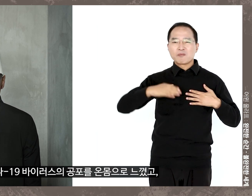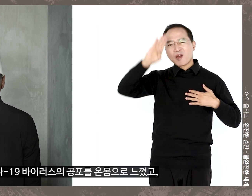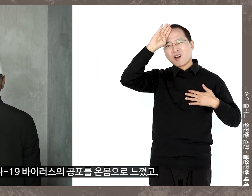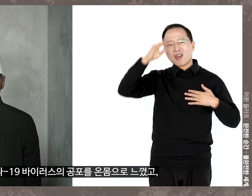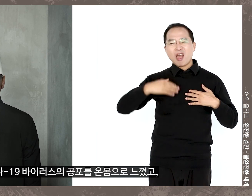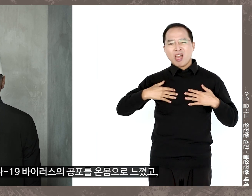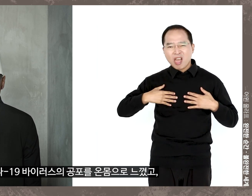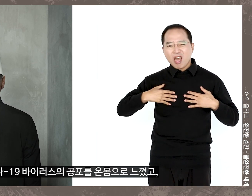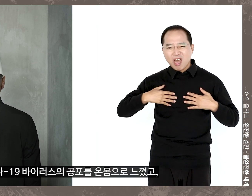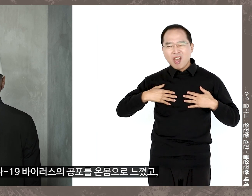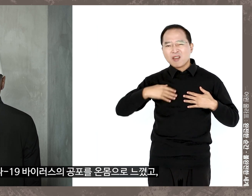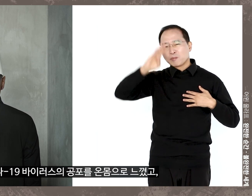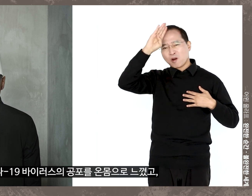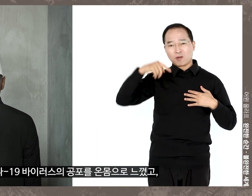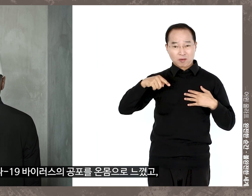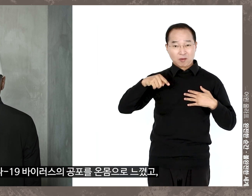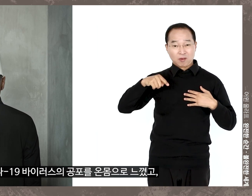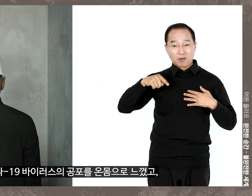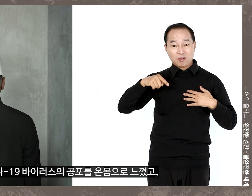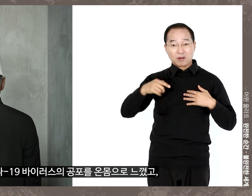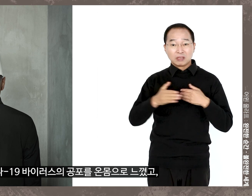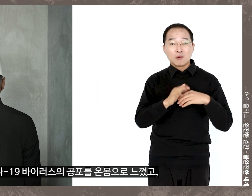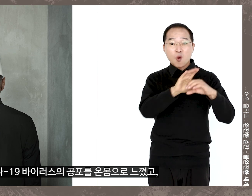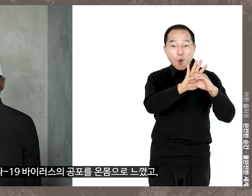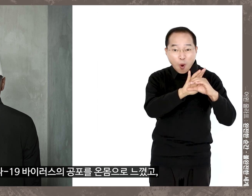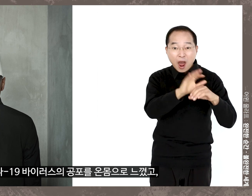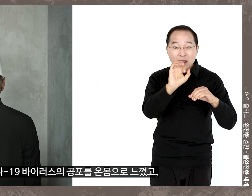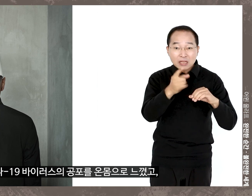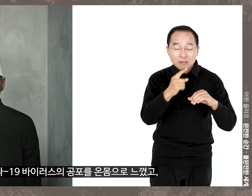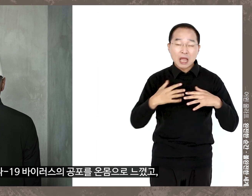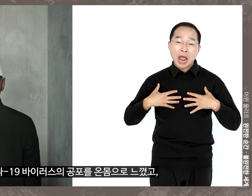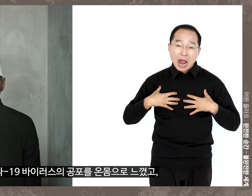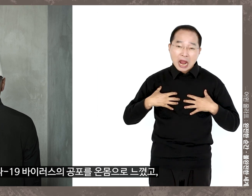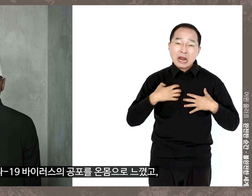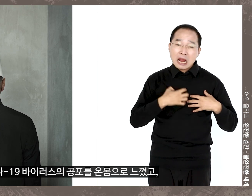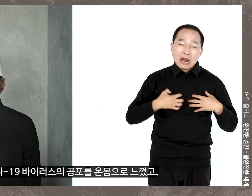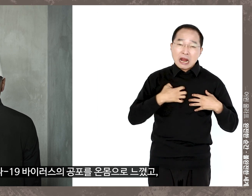코로나19 바이러스의 공포를 온몸으로 느꼈고